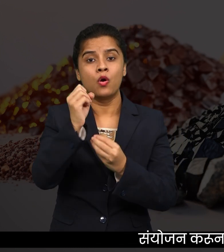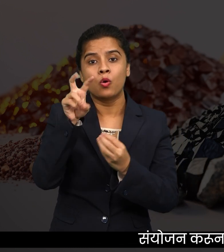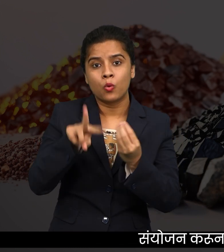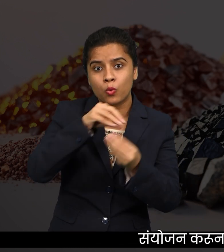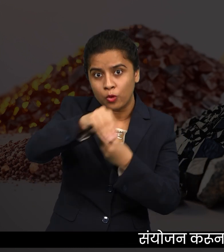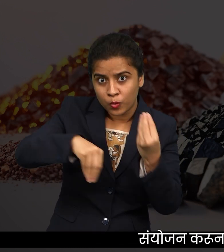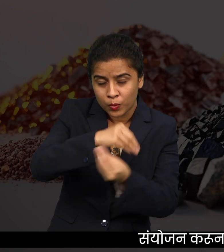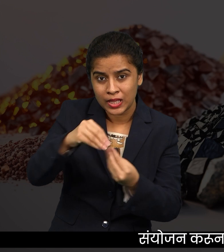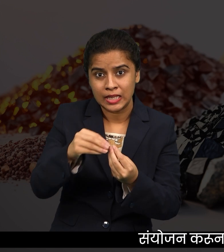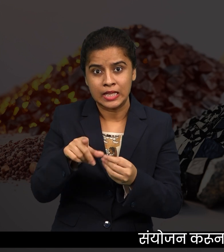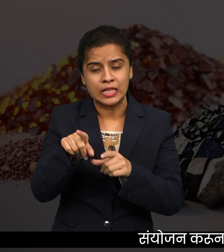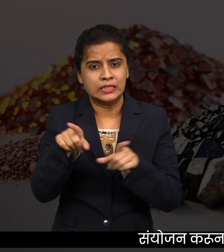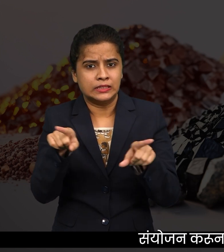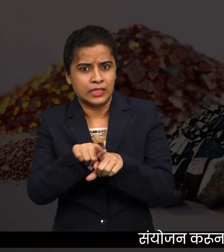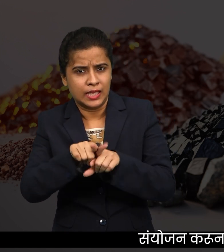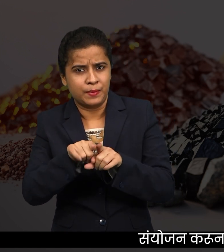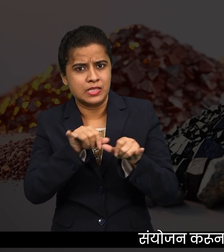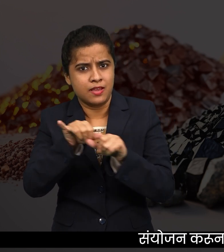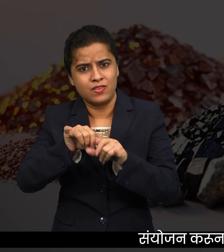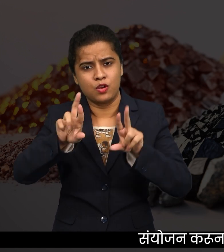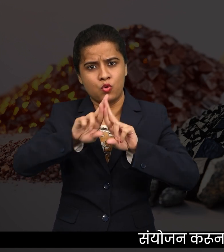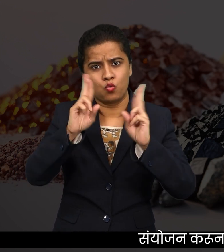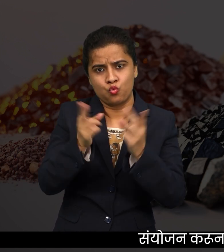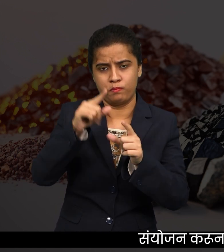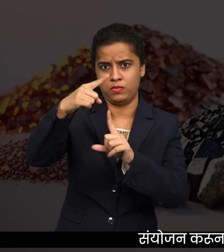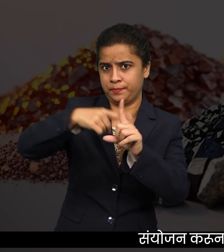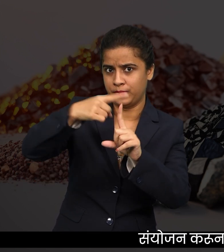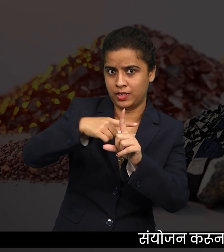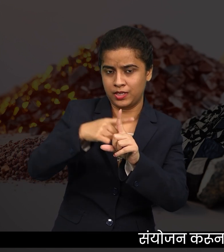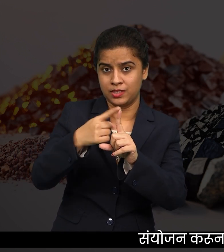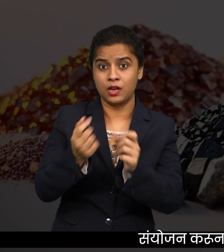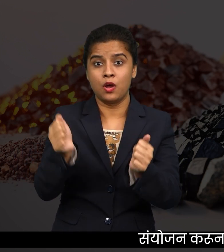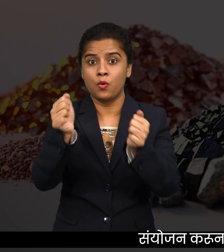सहज संयोजन करून सोडियम ऑक्साईड तयार करतो.